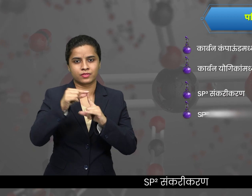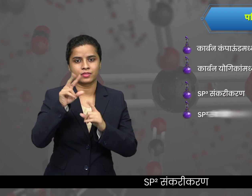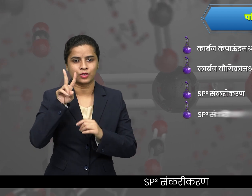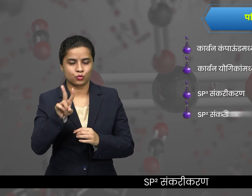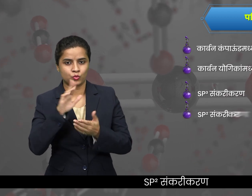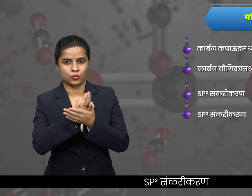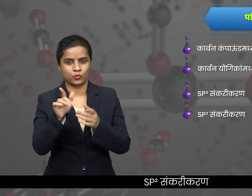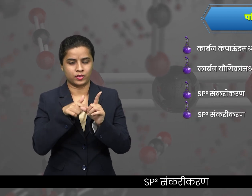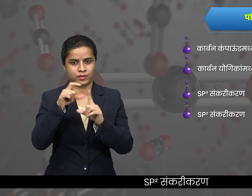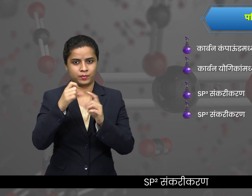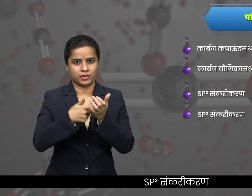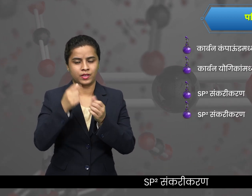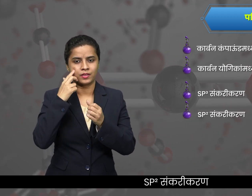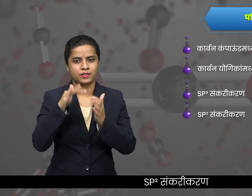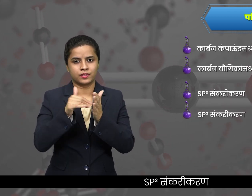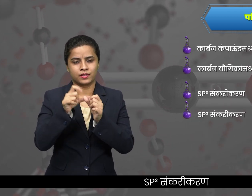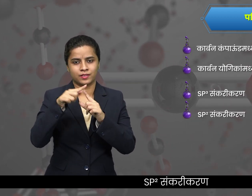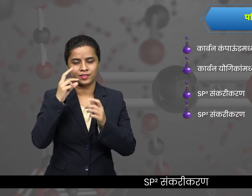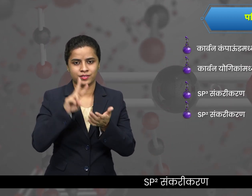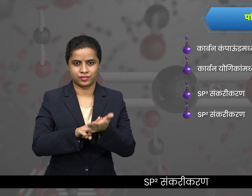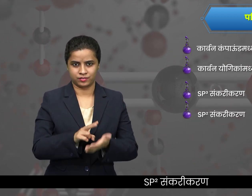sp2 संकरीकरण,